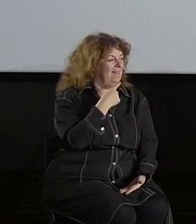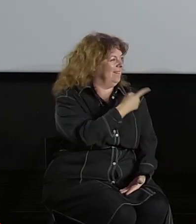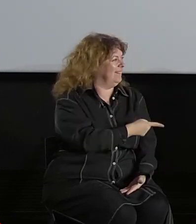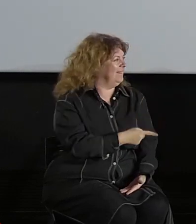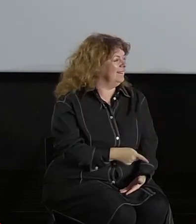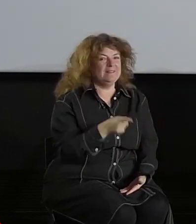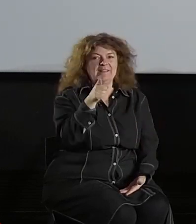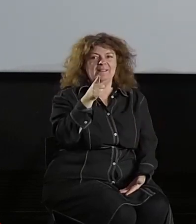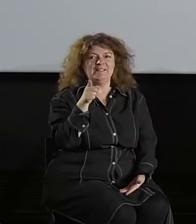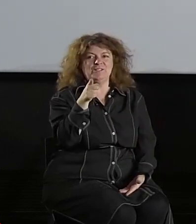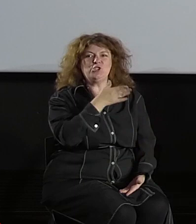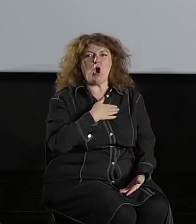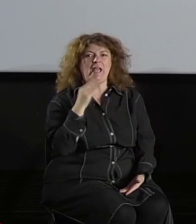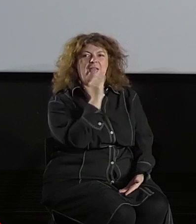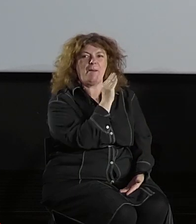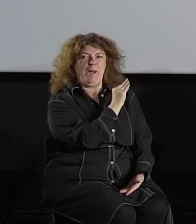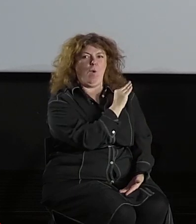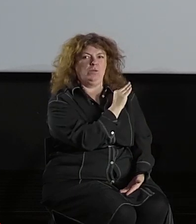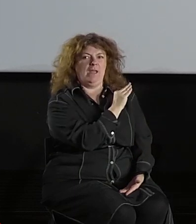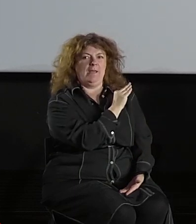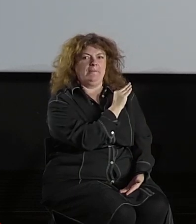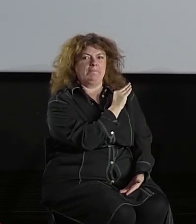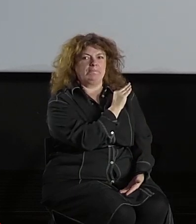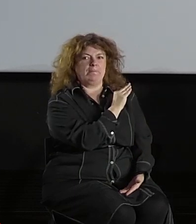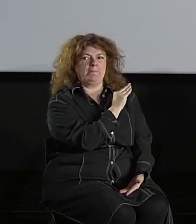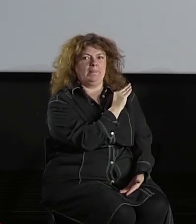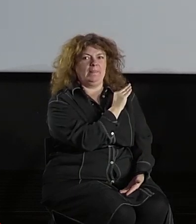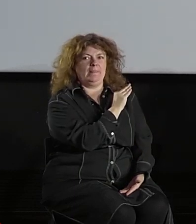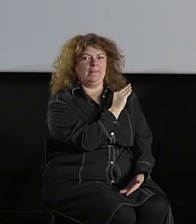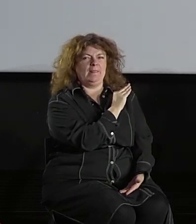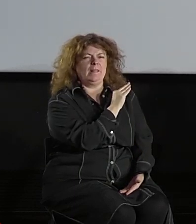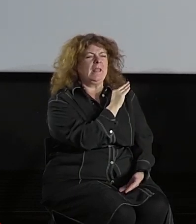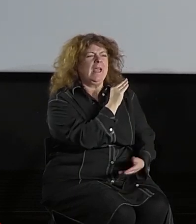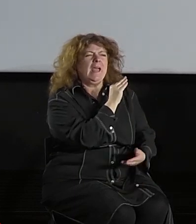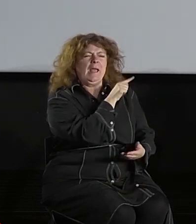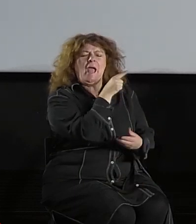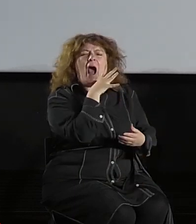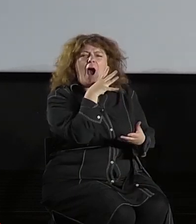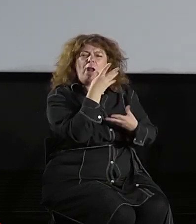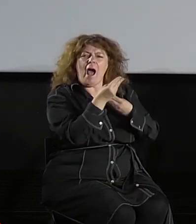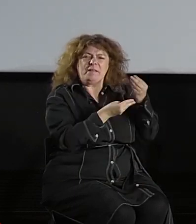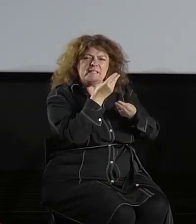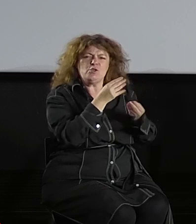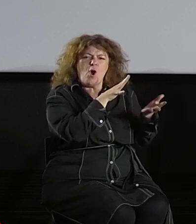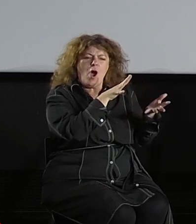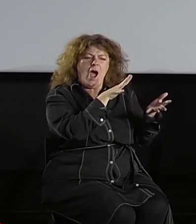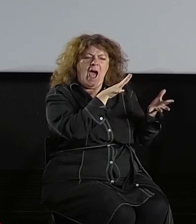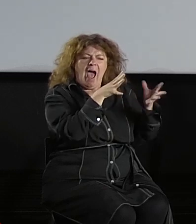eher hacer una pregunta porque habéis hecho una adaptación de la película